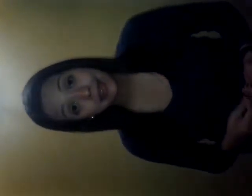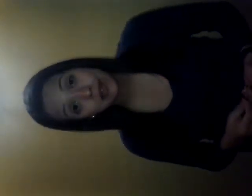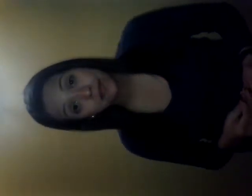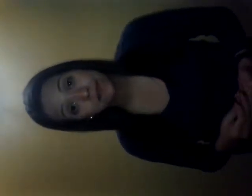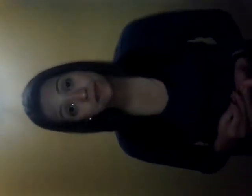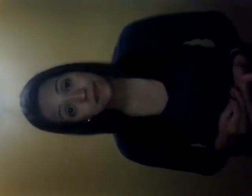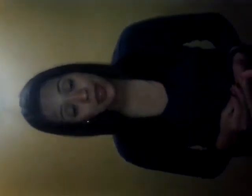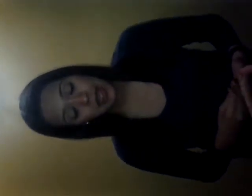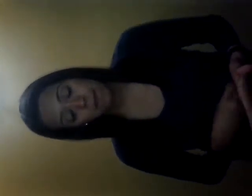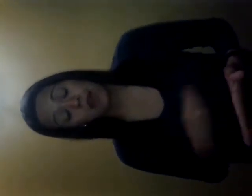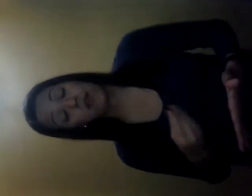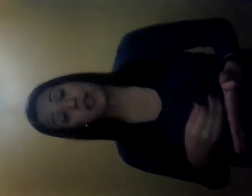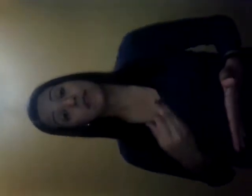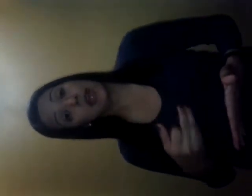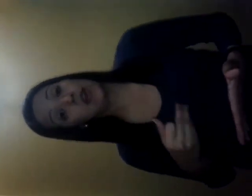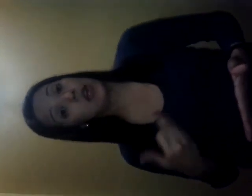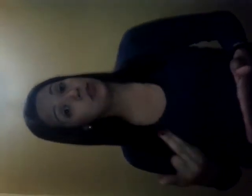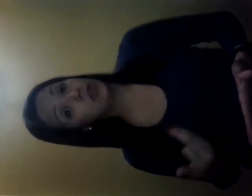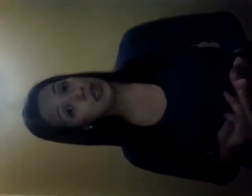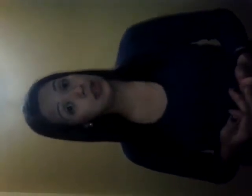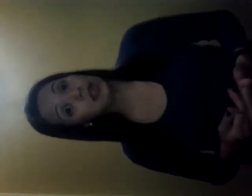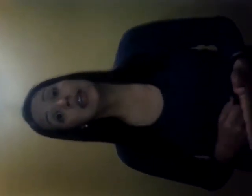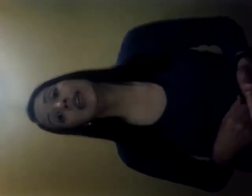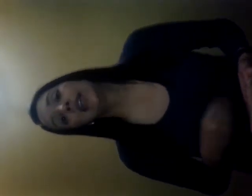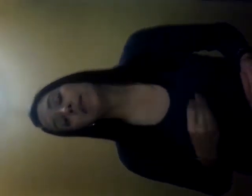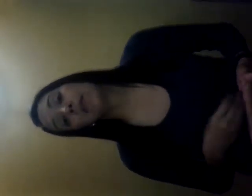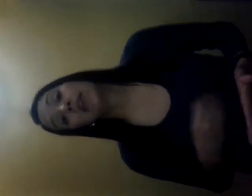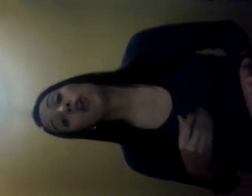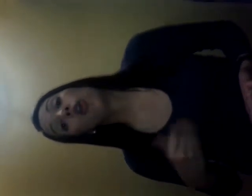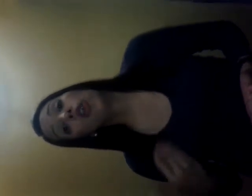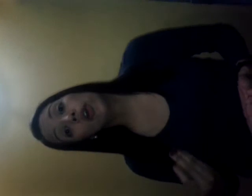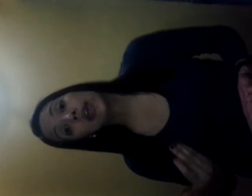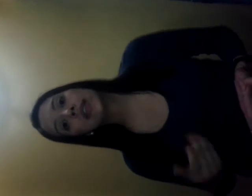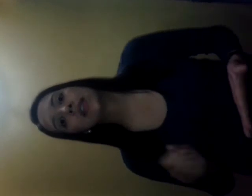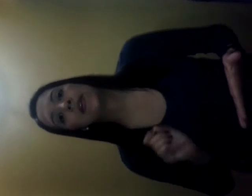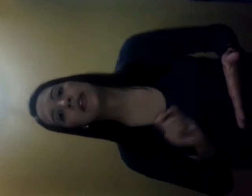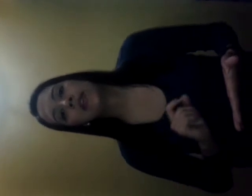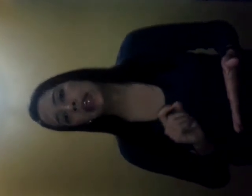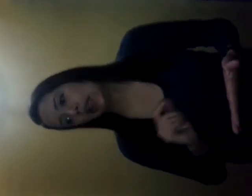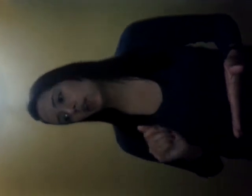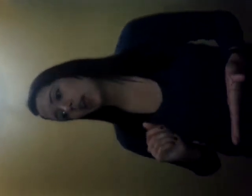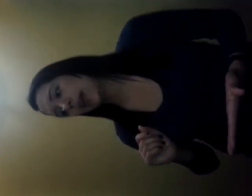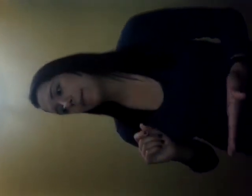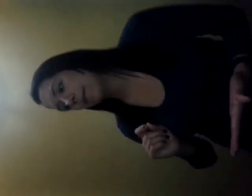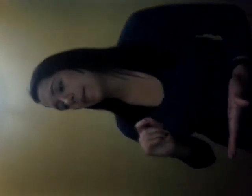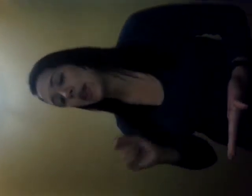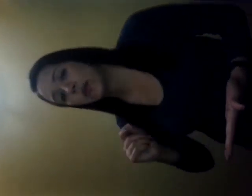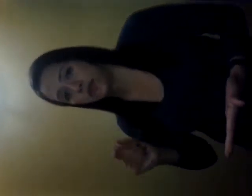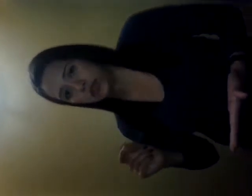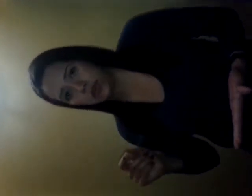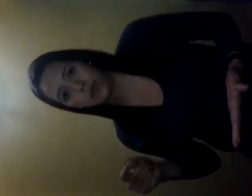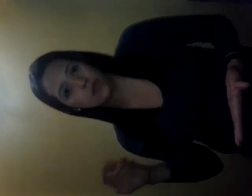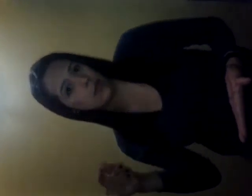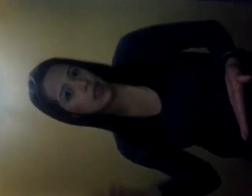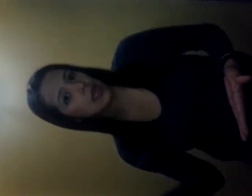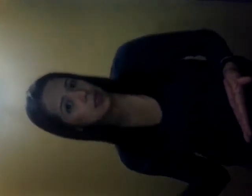orientar a los estudiantes. También metodológicas, si va a dividirlo en varios profesores, depende de la simulación. La